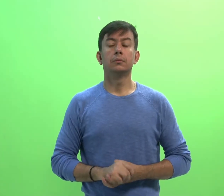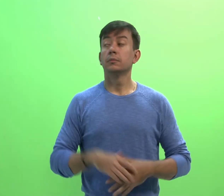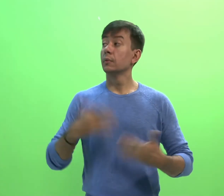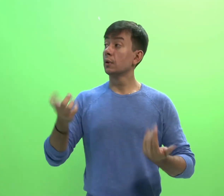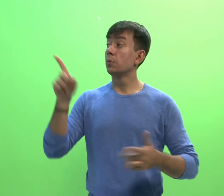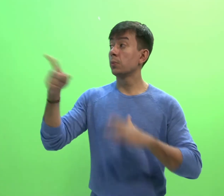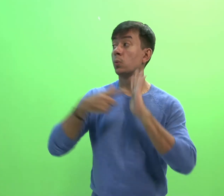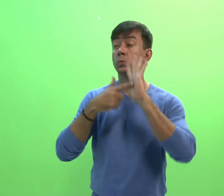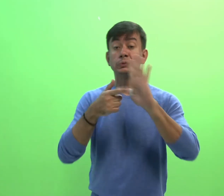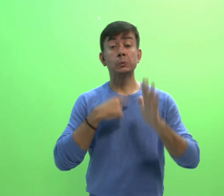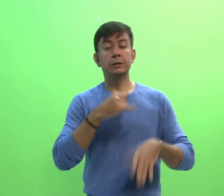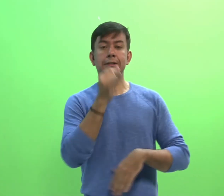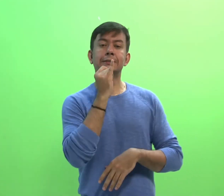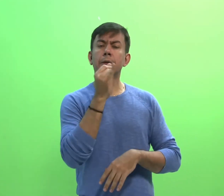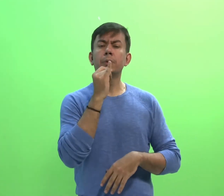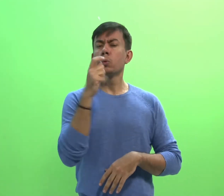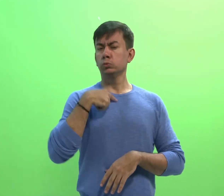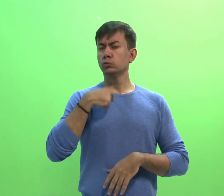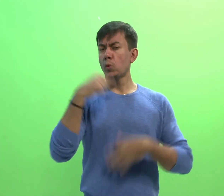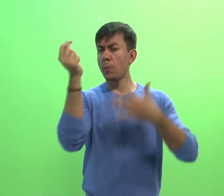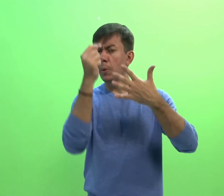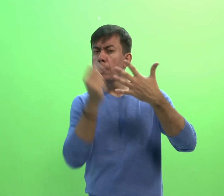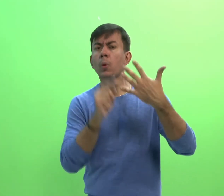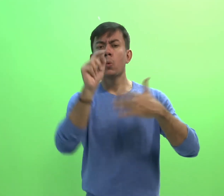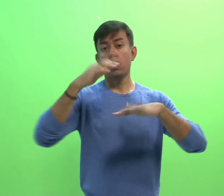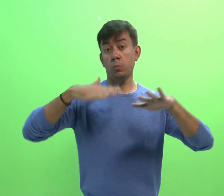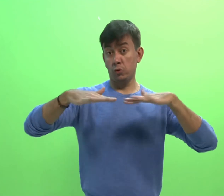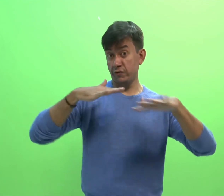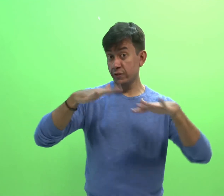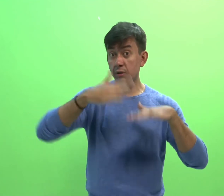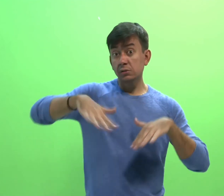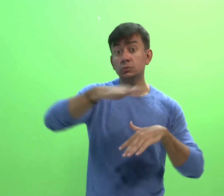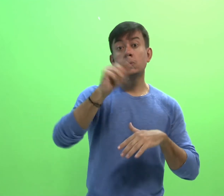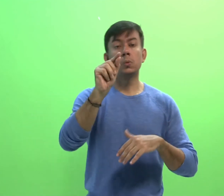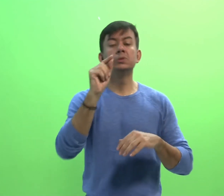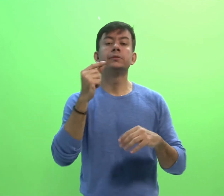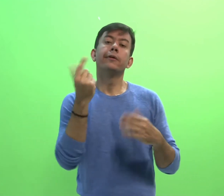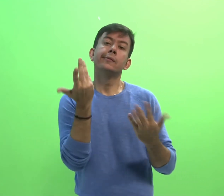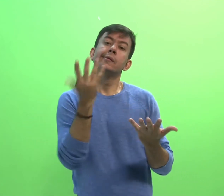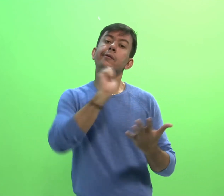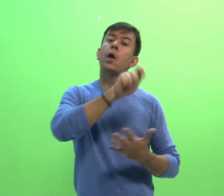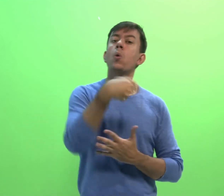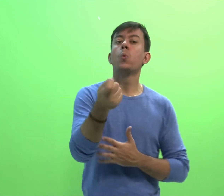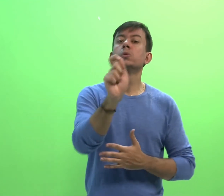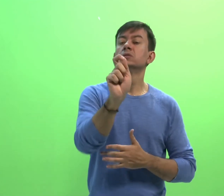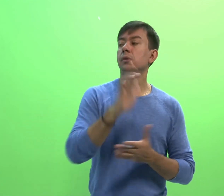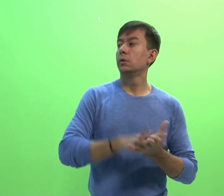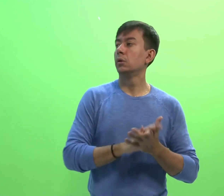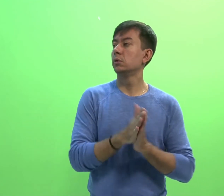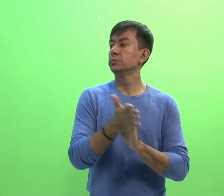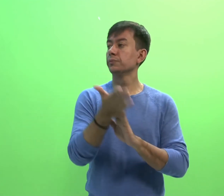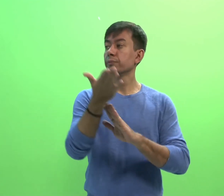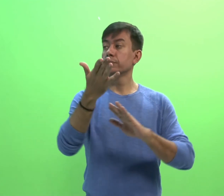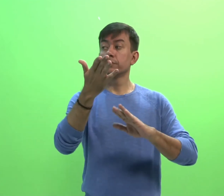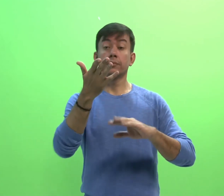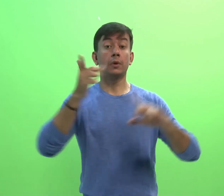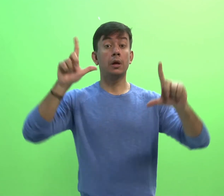Então, veja um exemplo. Movimento. Com sinal de televisão.